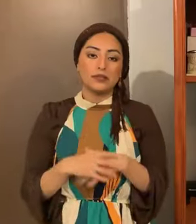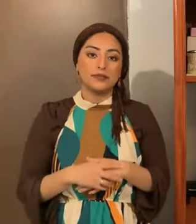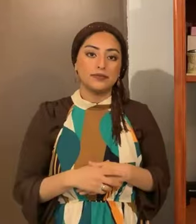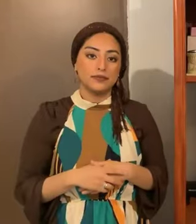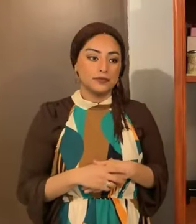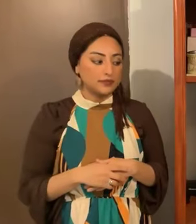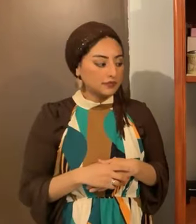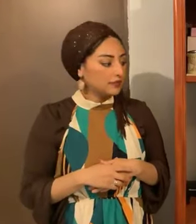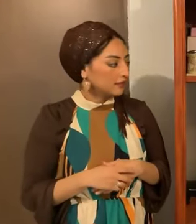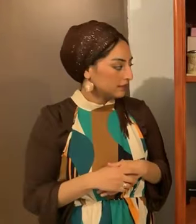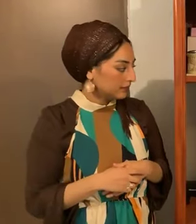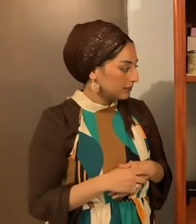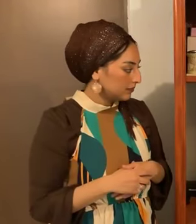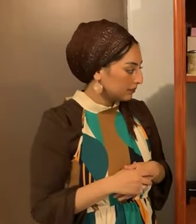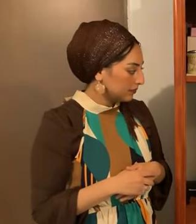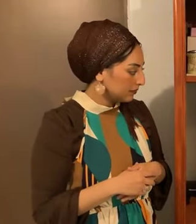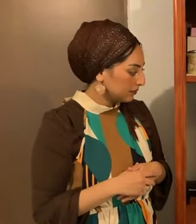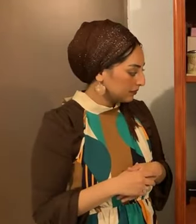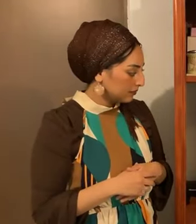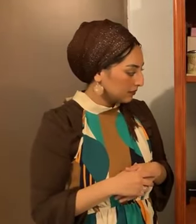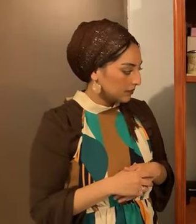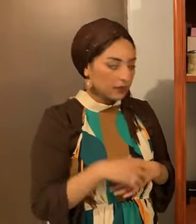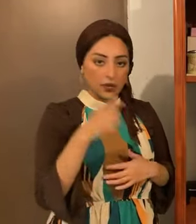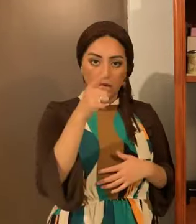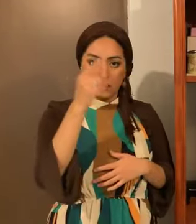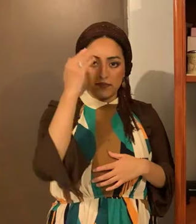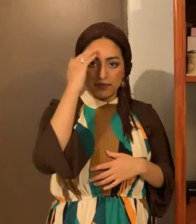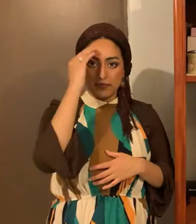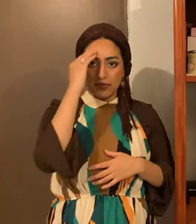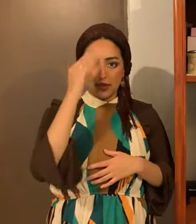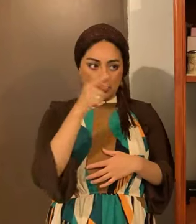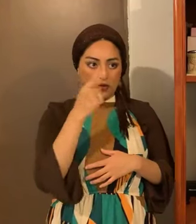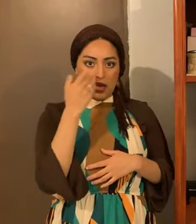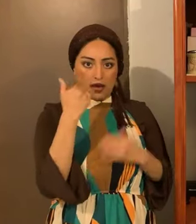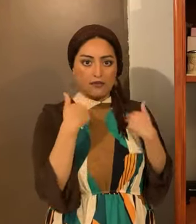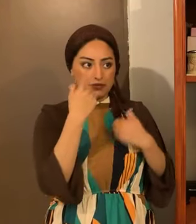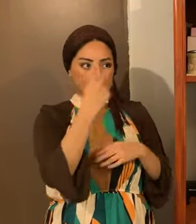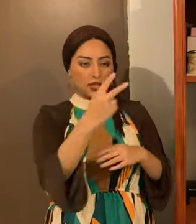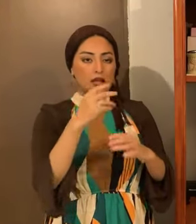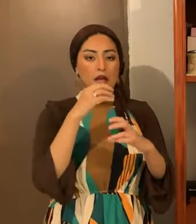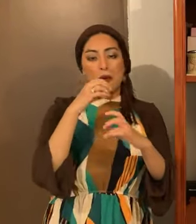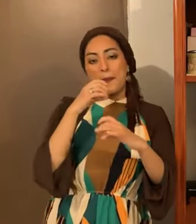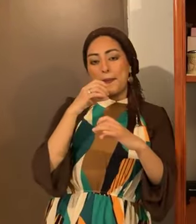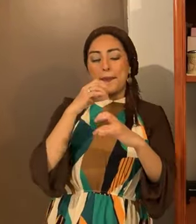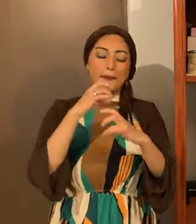resina plástica. Pero pues ustedes conocen el sonido de la flauta.